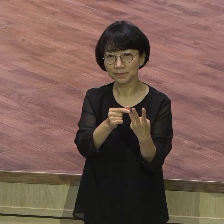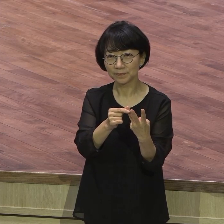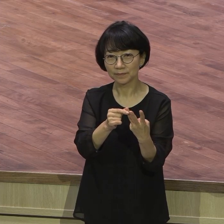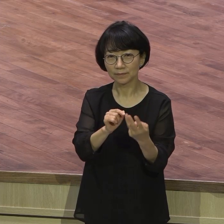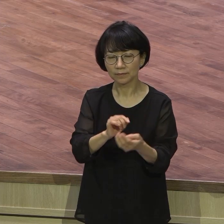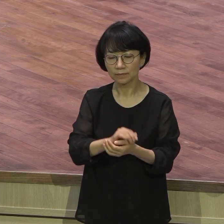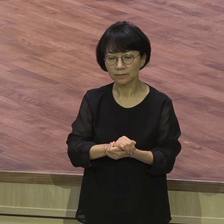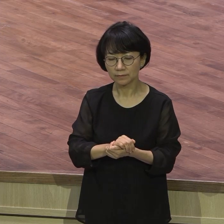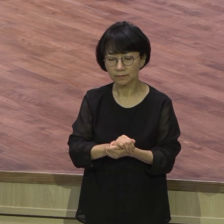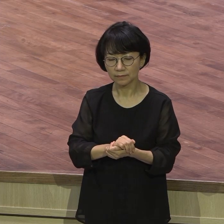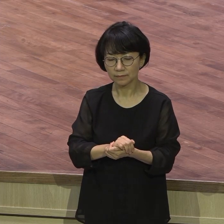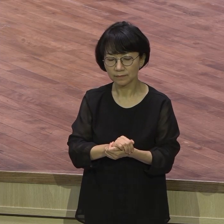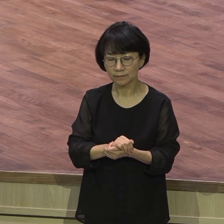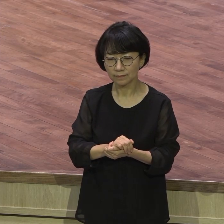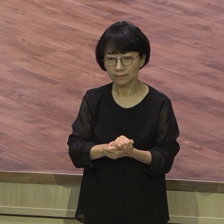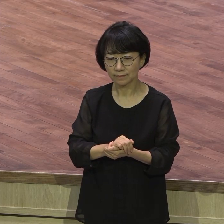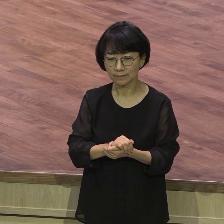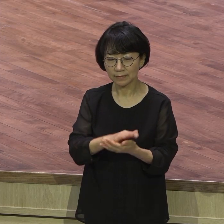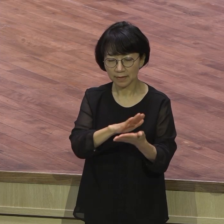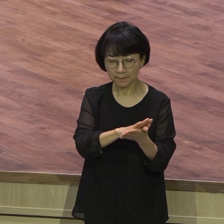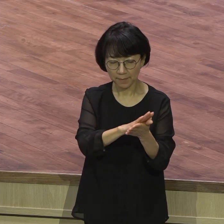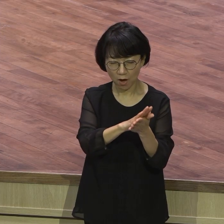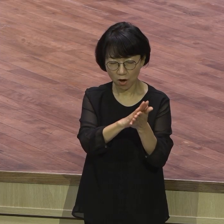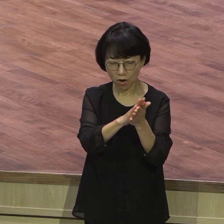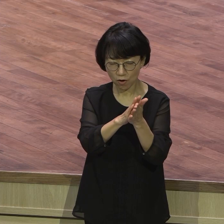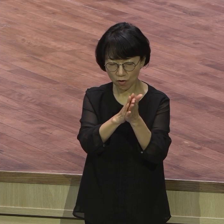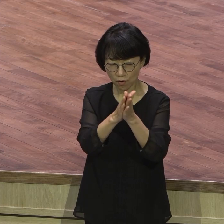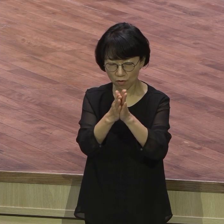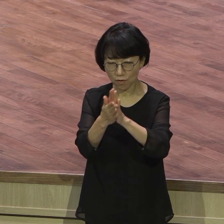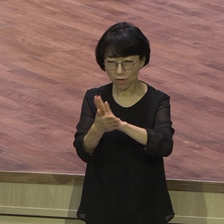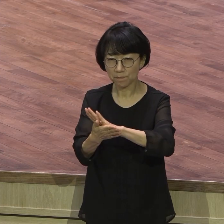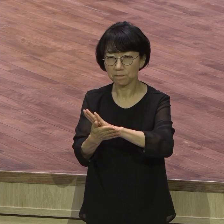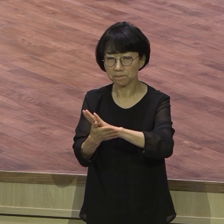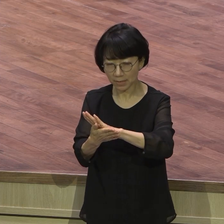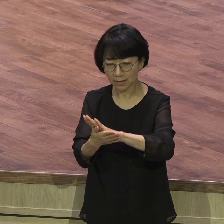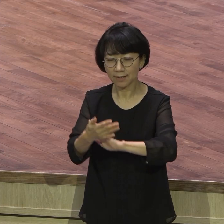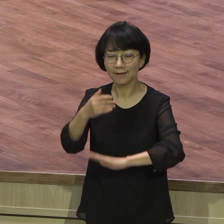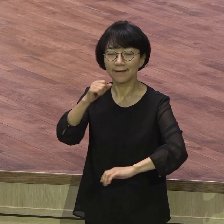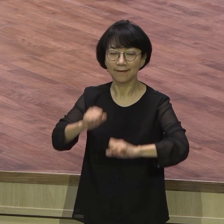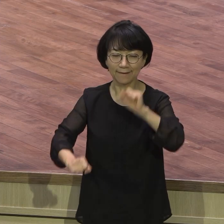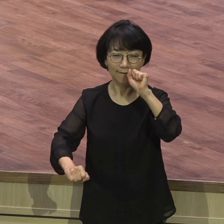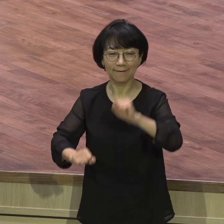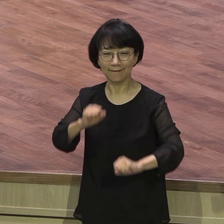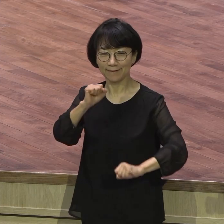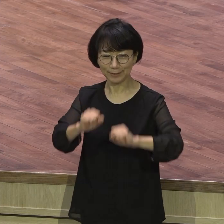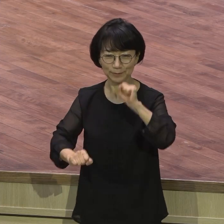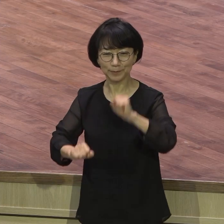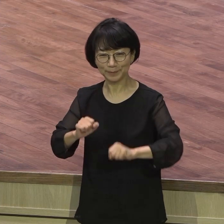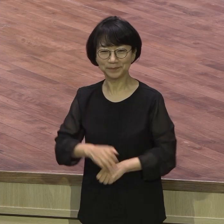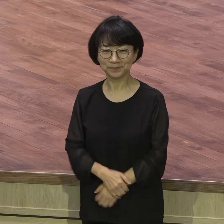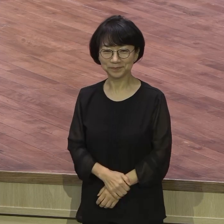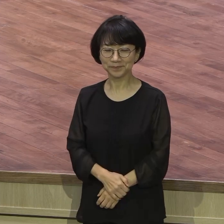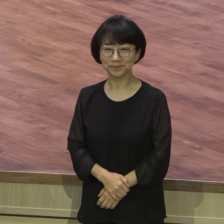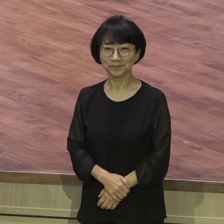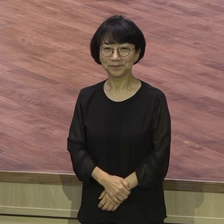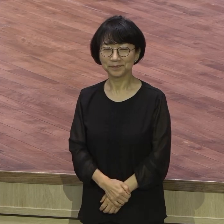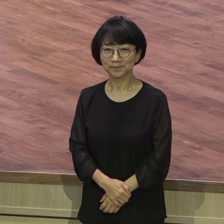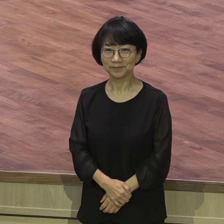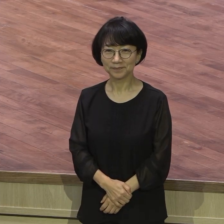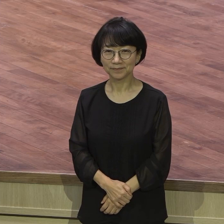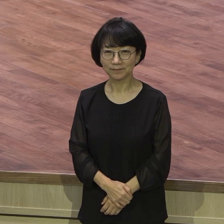바로 변화된 행동하는 그리스도인입니다 변화된 행동하는 변화되어진 행동